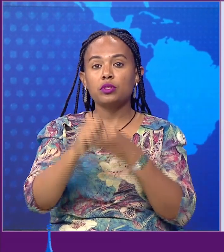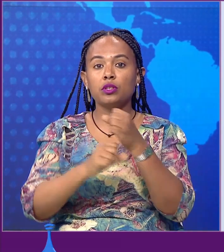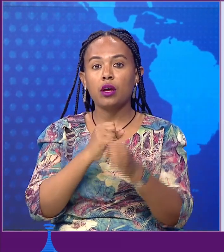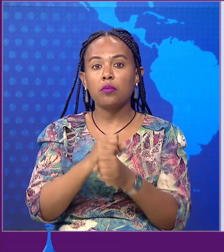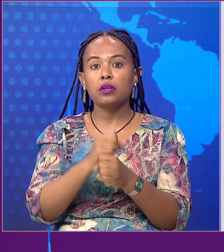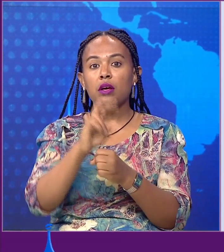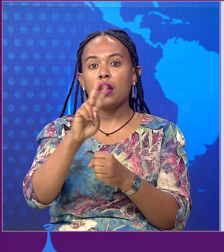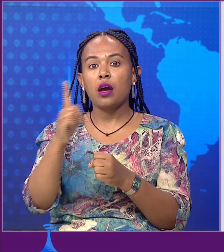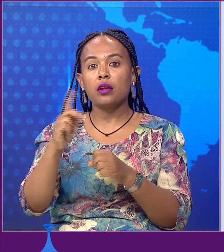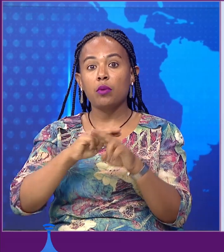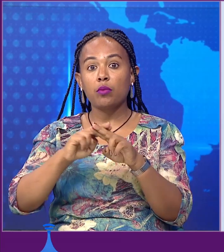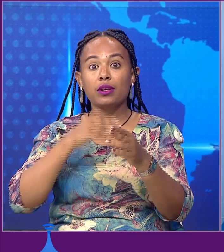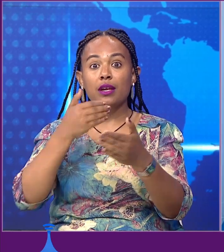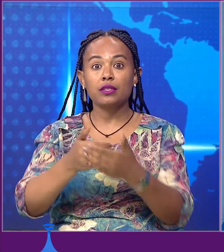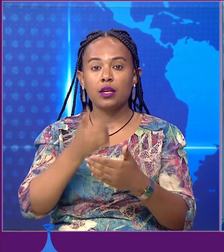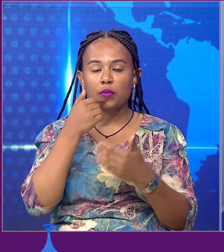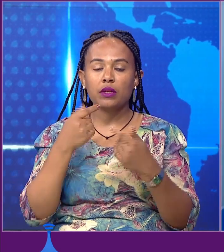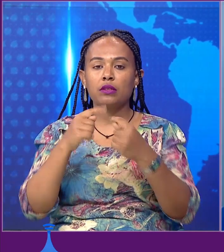ባቡር እናደርሳለን ብለን ነው ጥረት እያደረግን ያለ ነው።